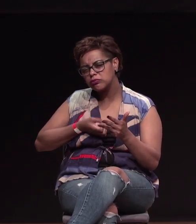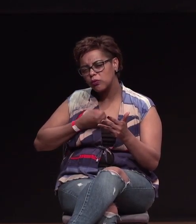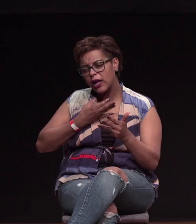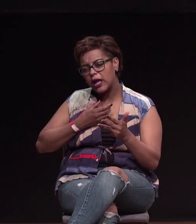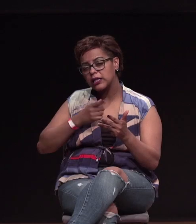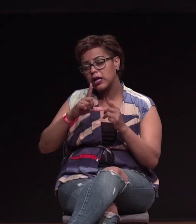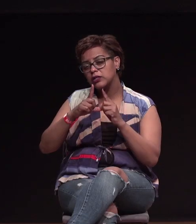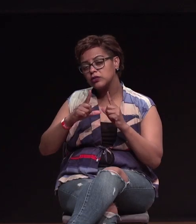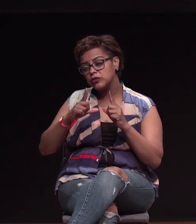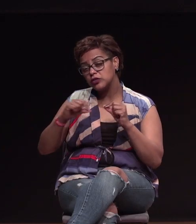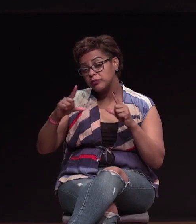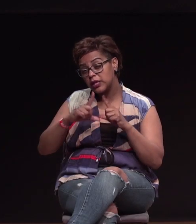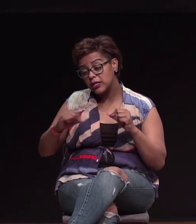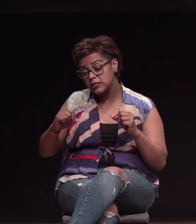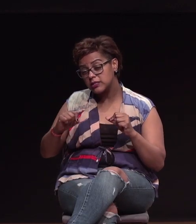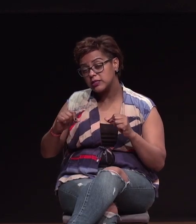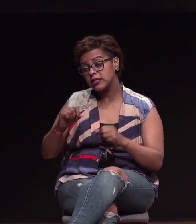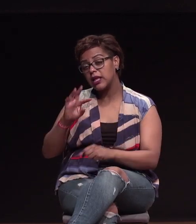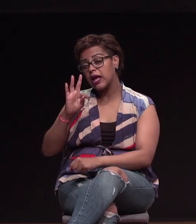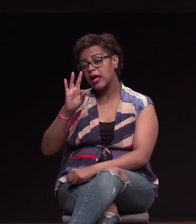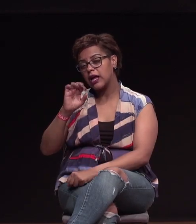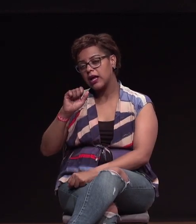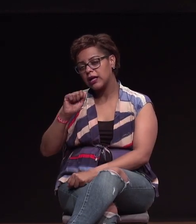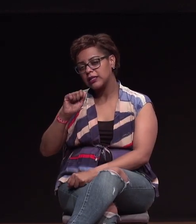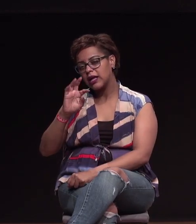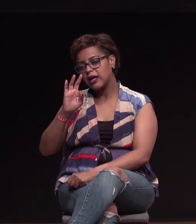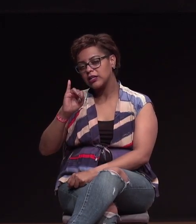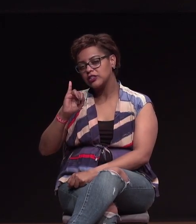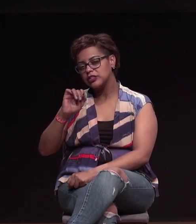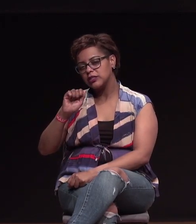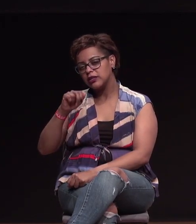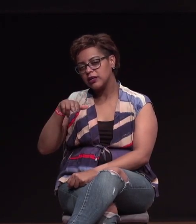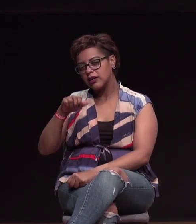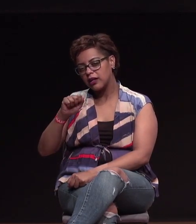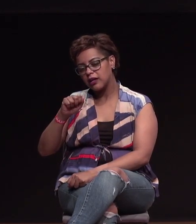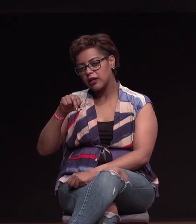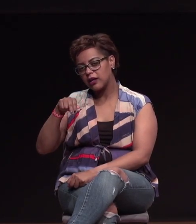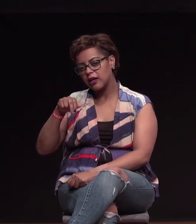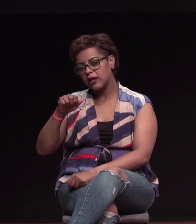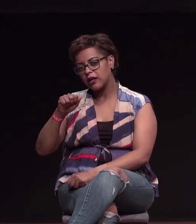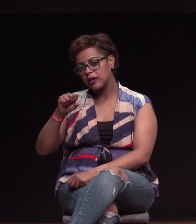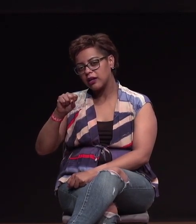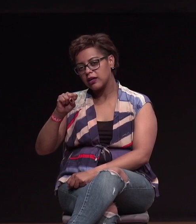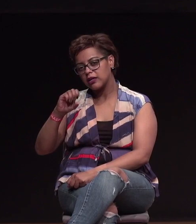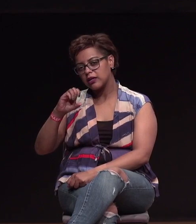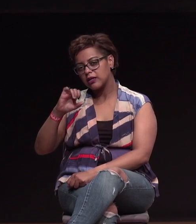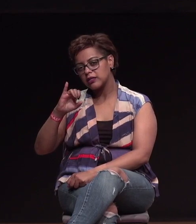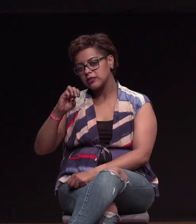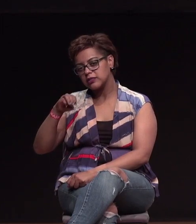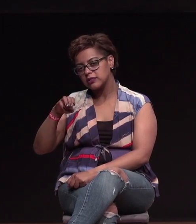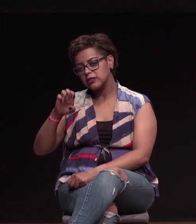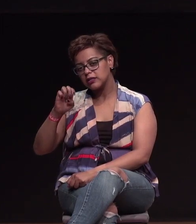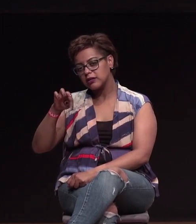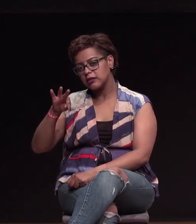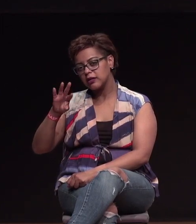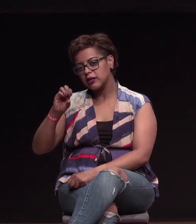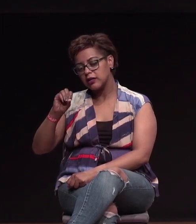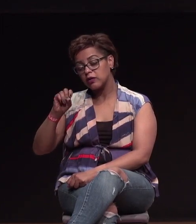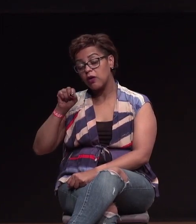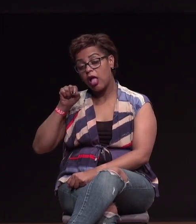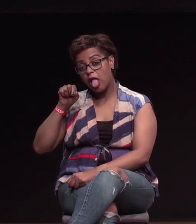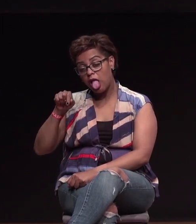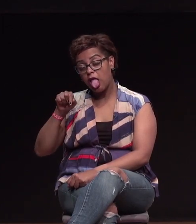Brasília chamada Tatiana Nascimento. Tatiana tem uma